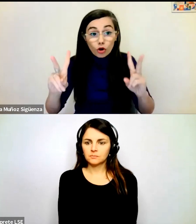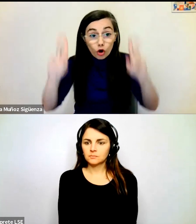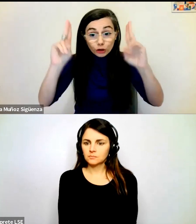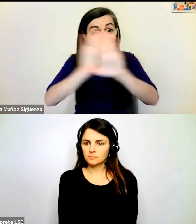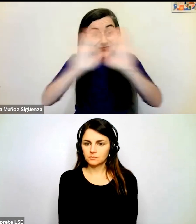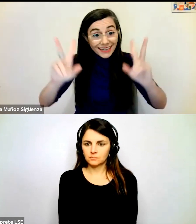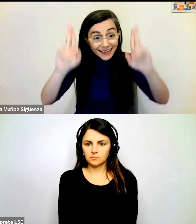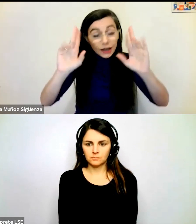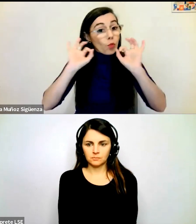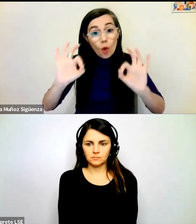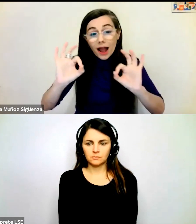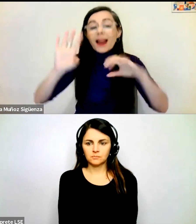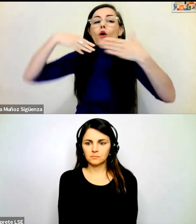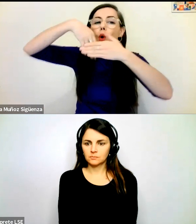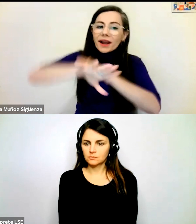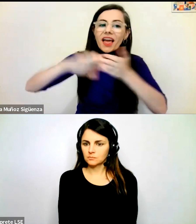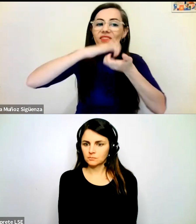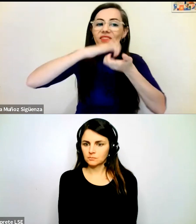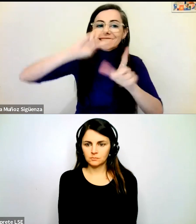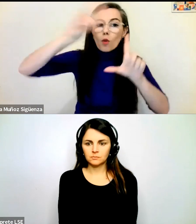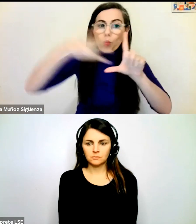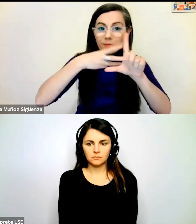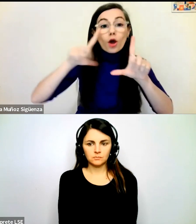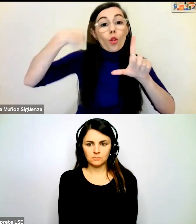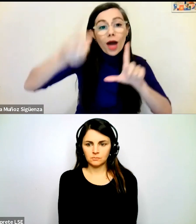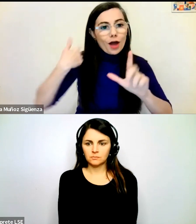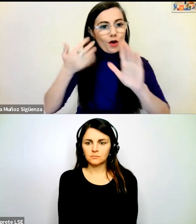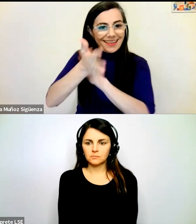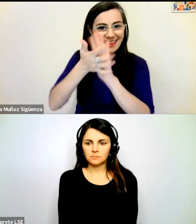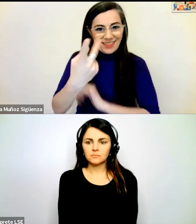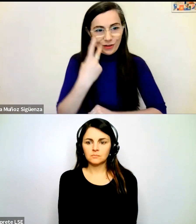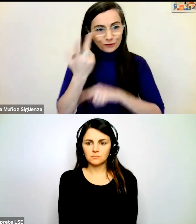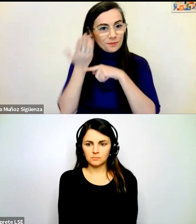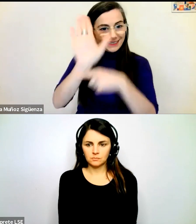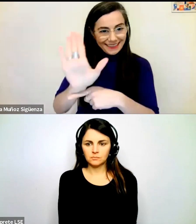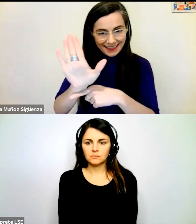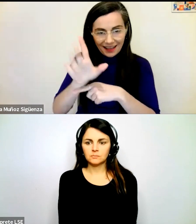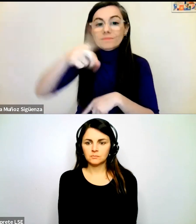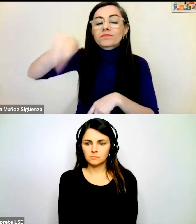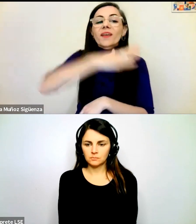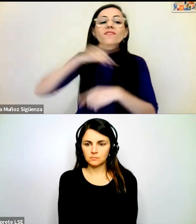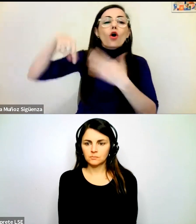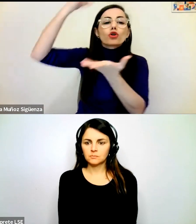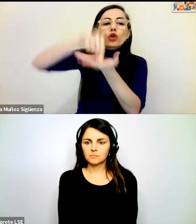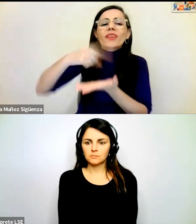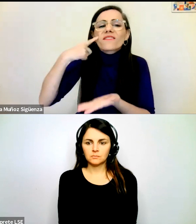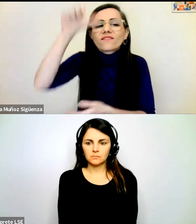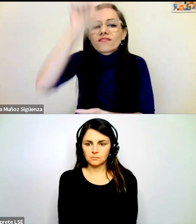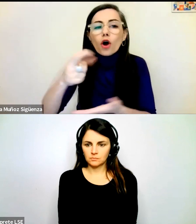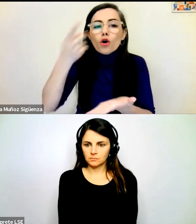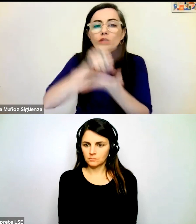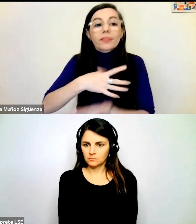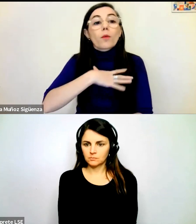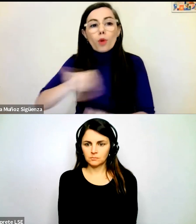no aparezcan las caras de las personas que estáis aquí, ¿de acuerdo? Y esto quedará guardado en la Cense como